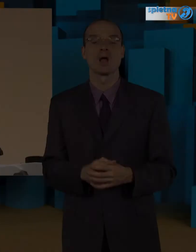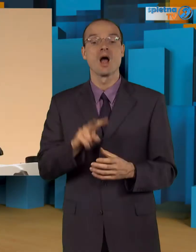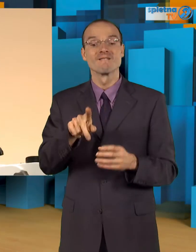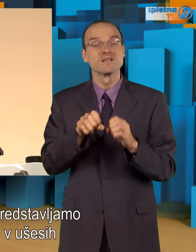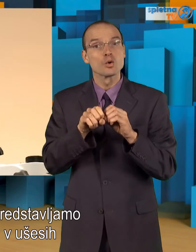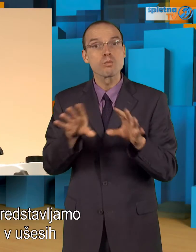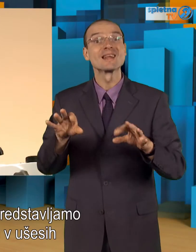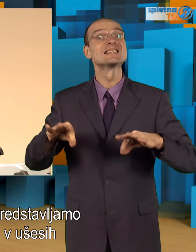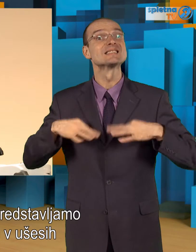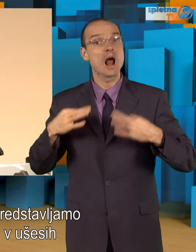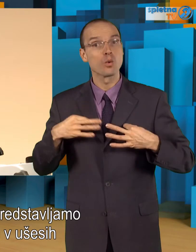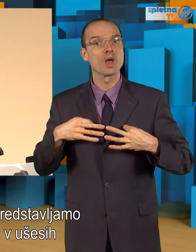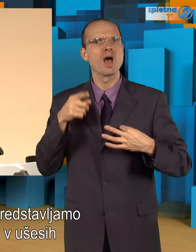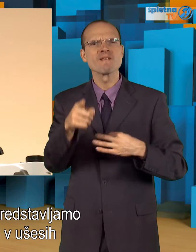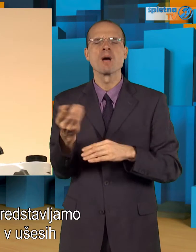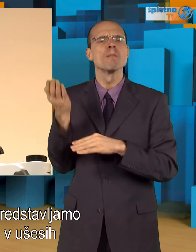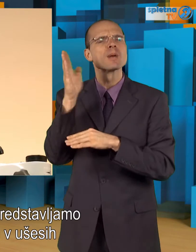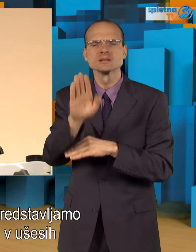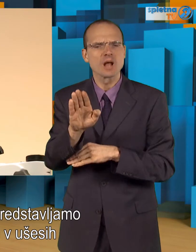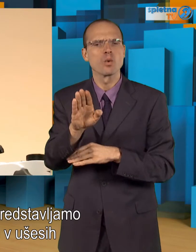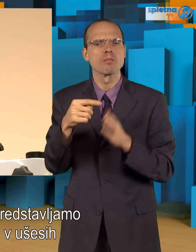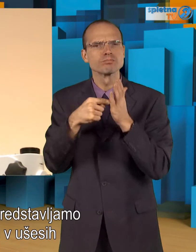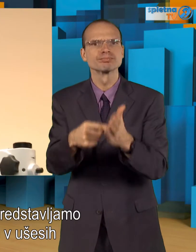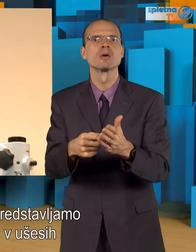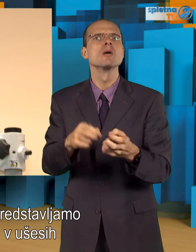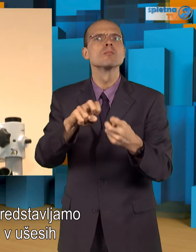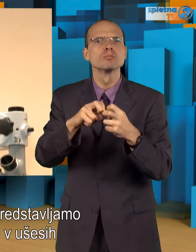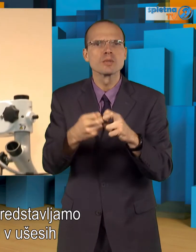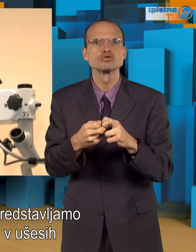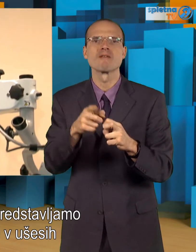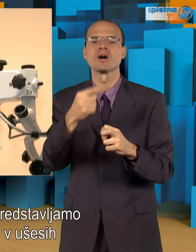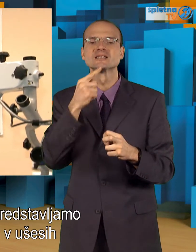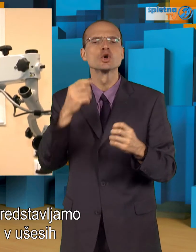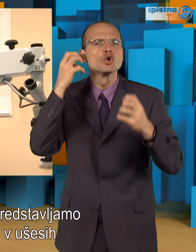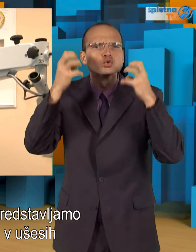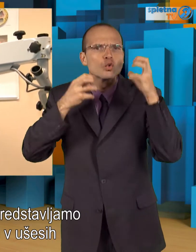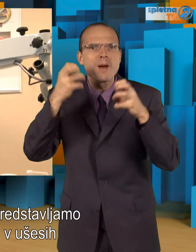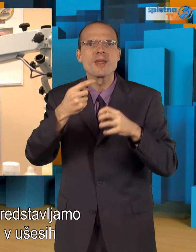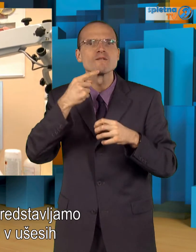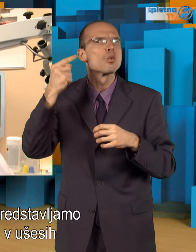V rubriki Zdravje vam predstavljamo težavo s šumenjem v ušesih oziroma tinnitusu.